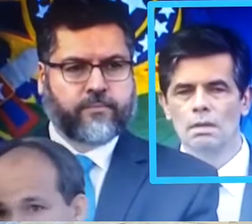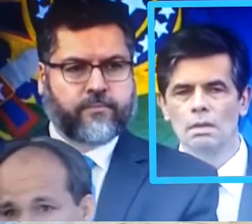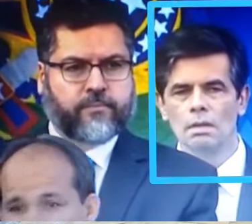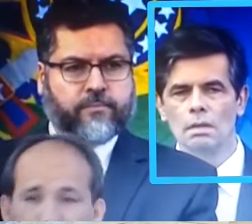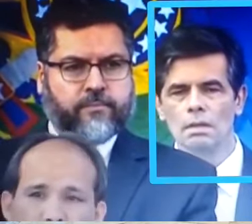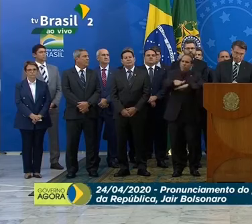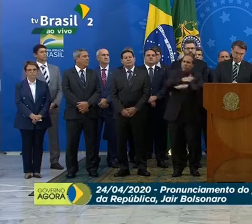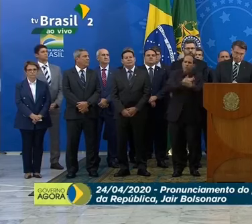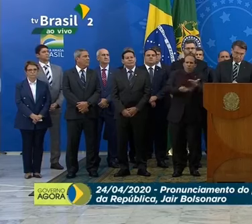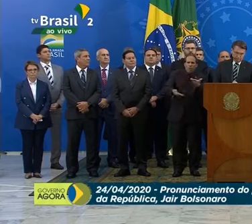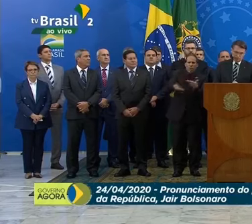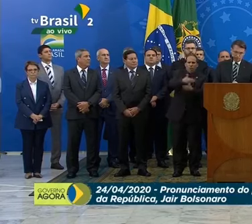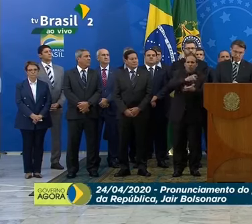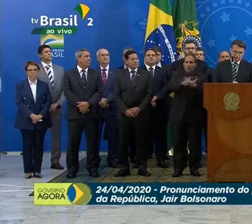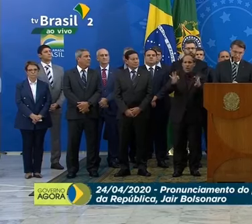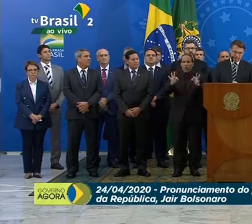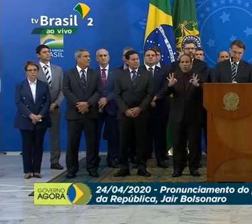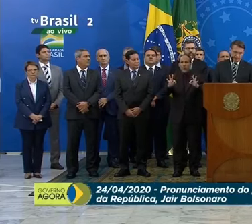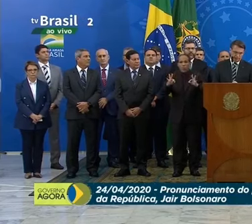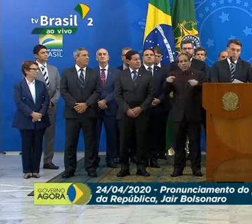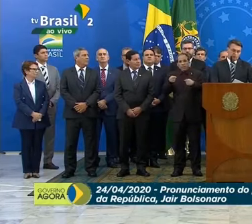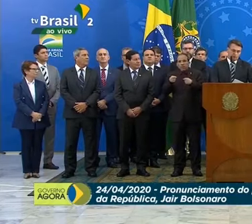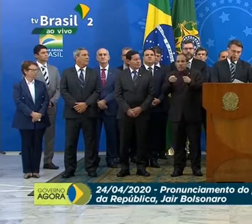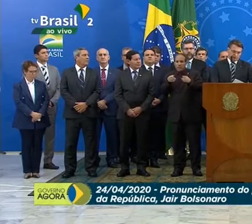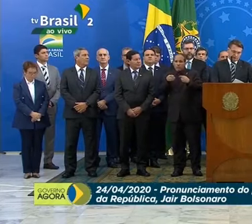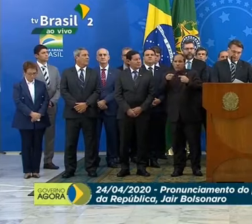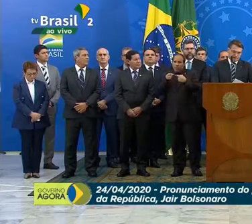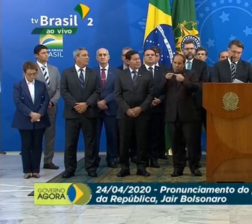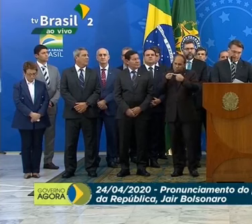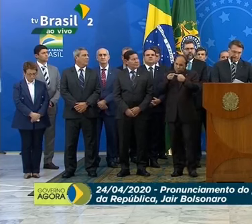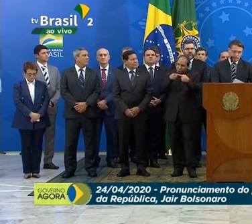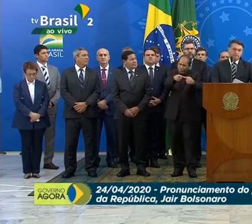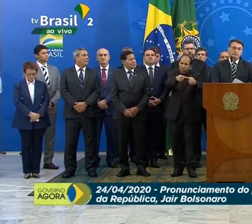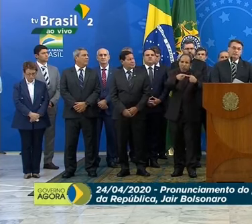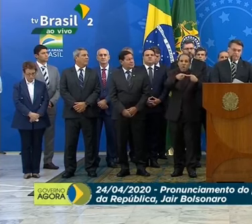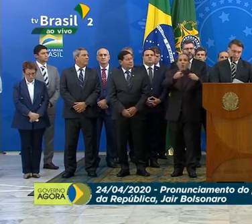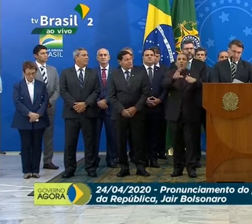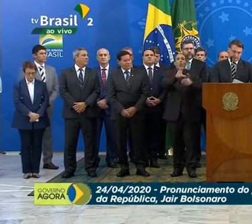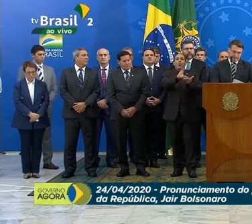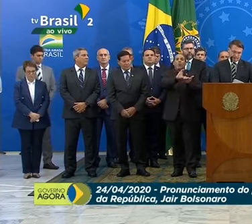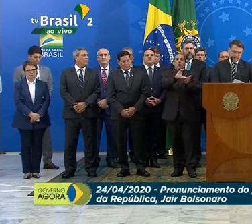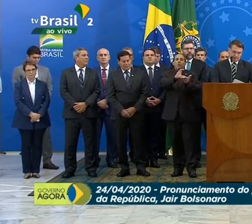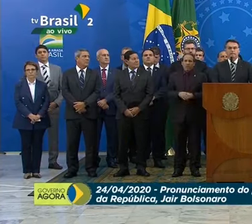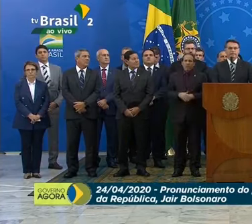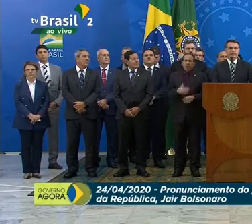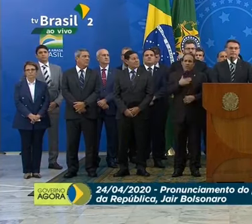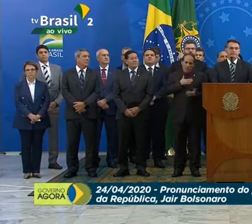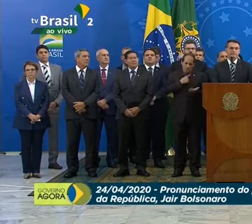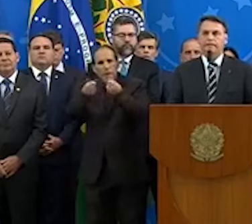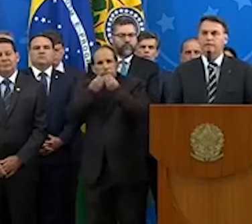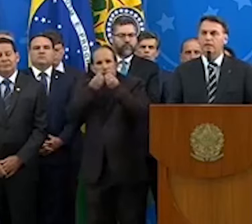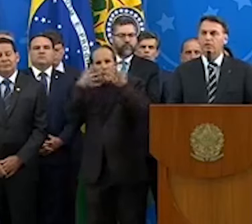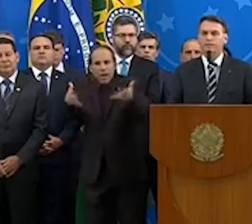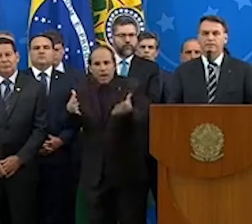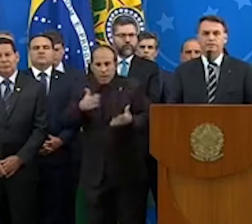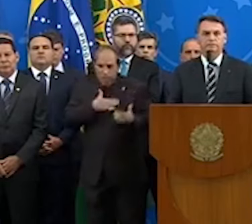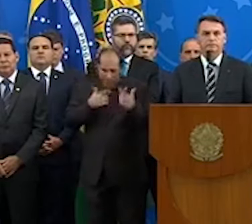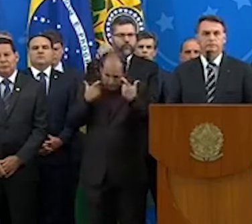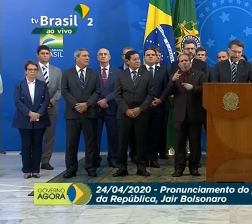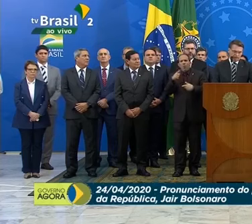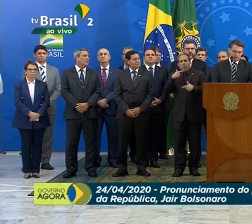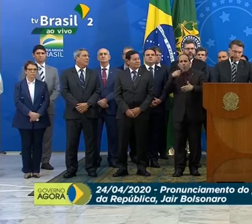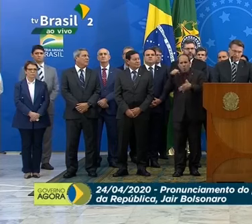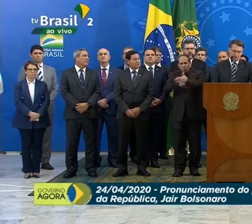que estava cansado temos discordância se constituição federal e as leis do país com a verdade a